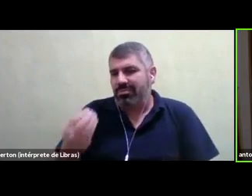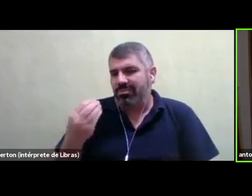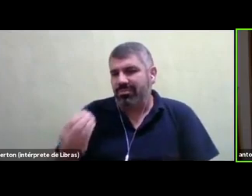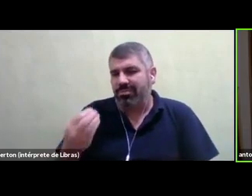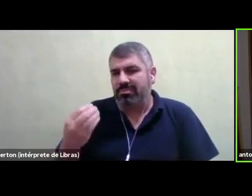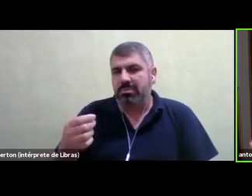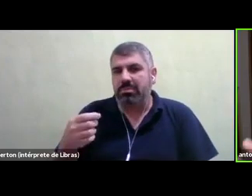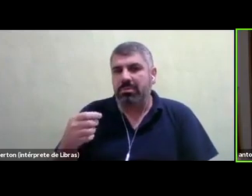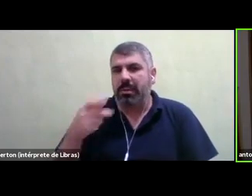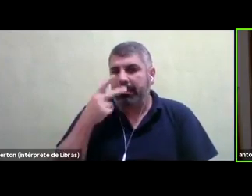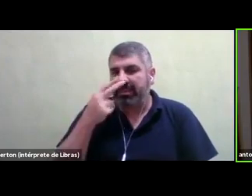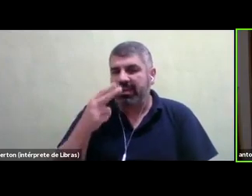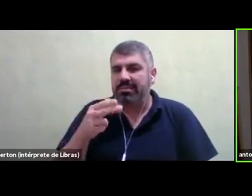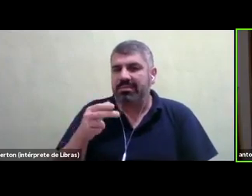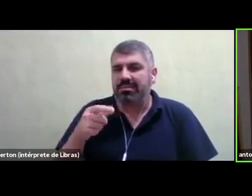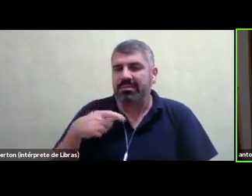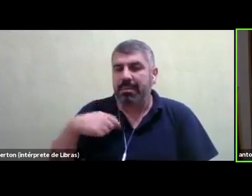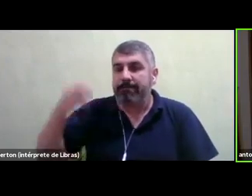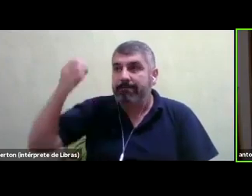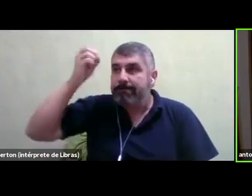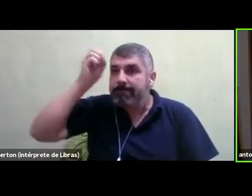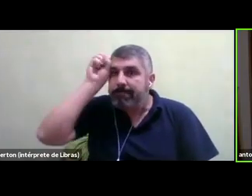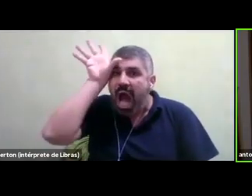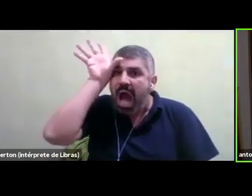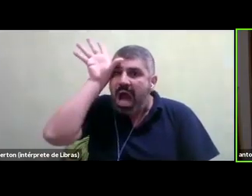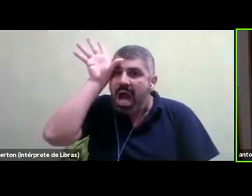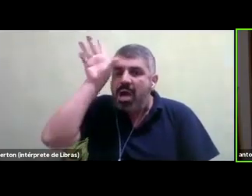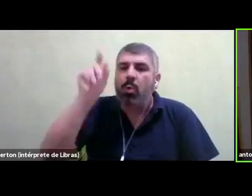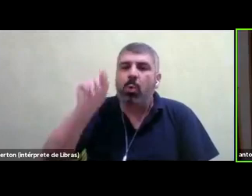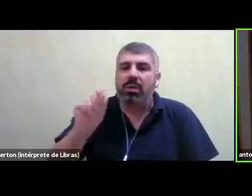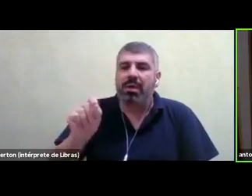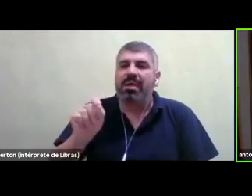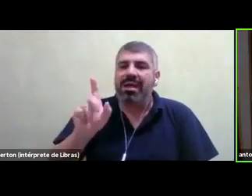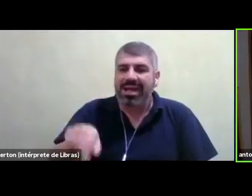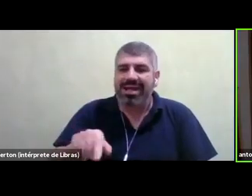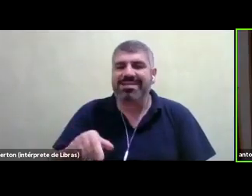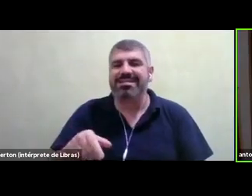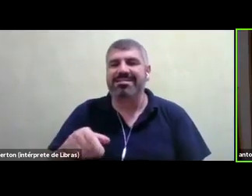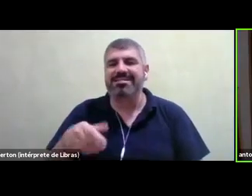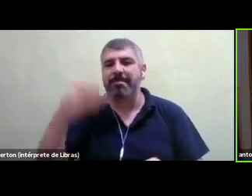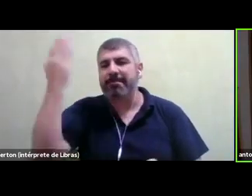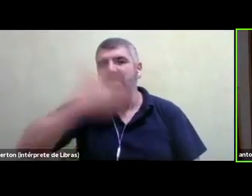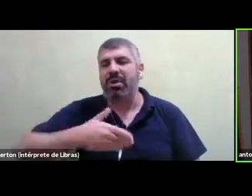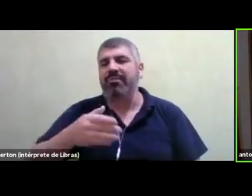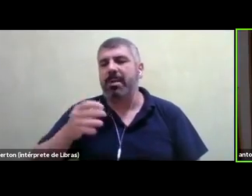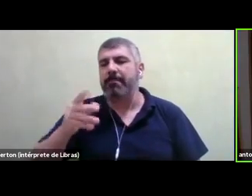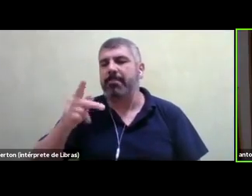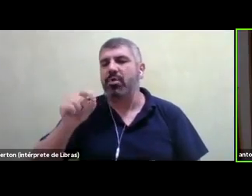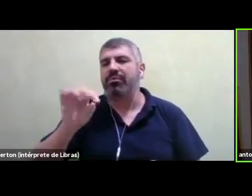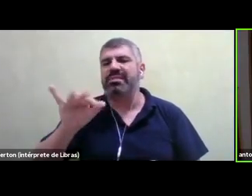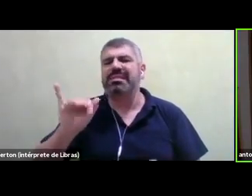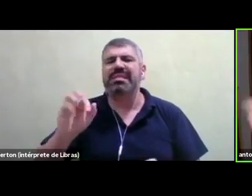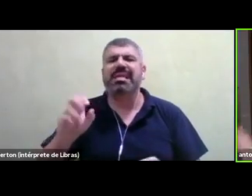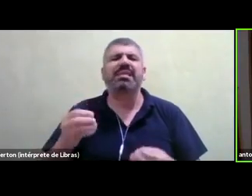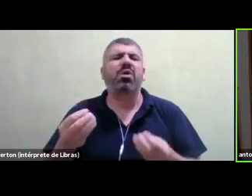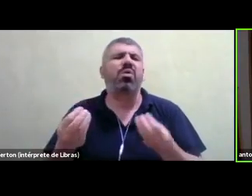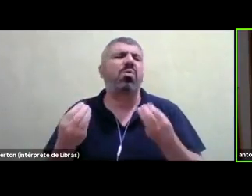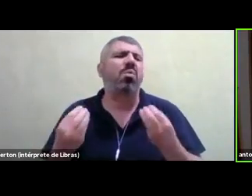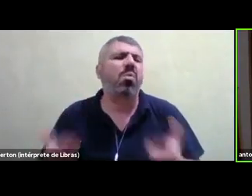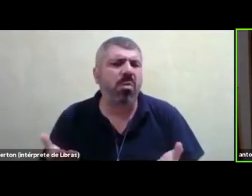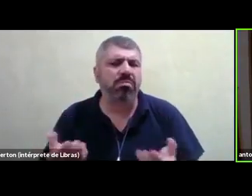acende lá ali uma luzinha, né? O teste de proficiência, qual teste é esse? Qual que é o nível